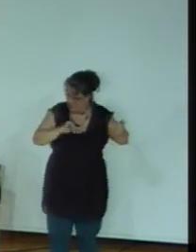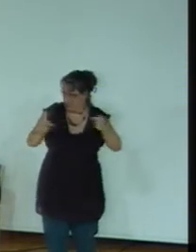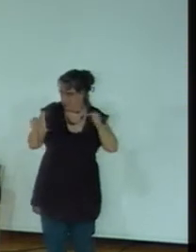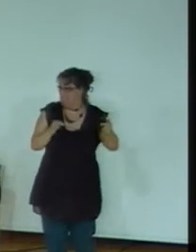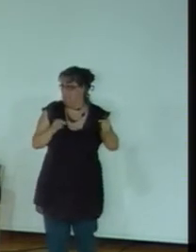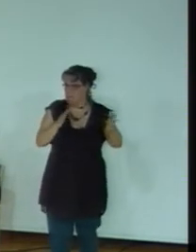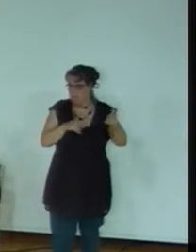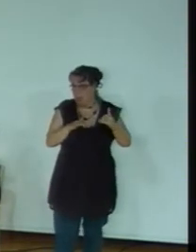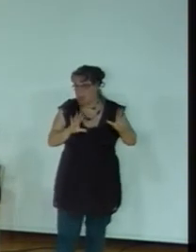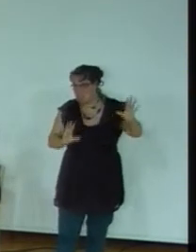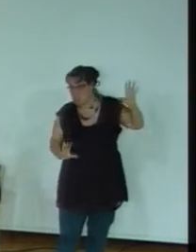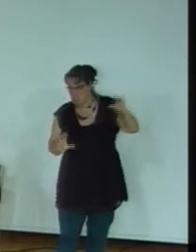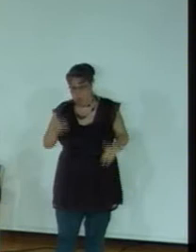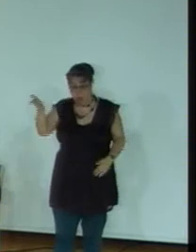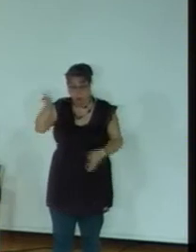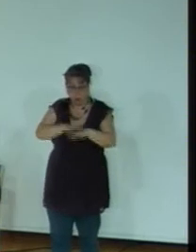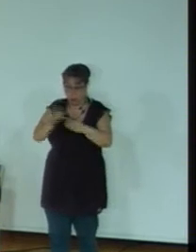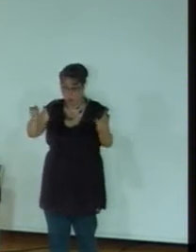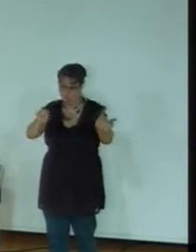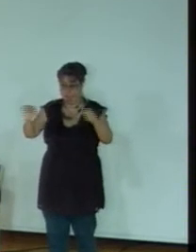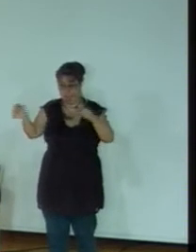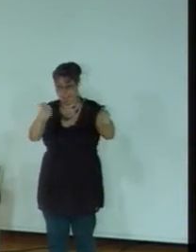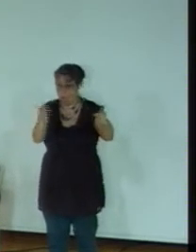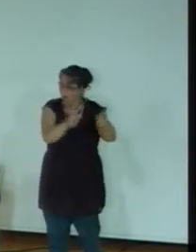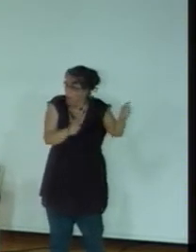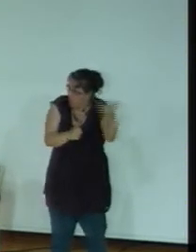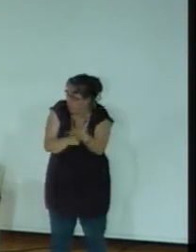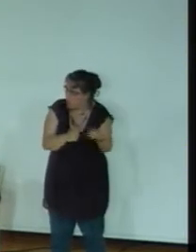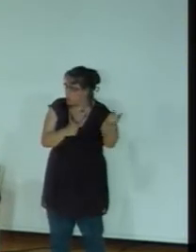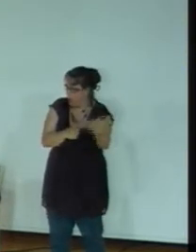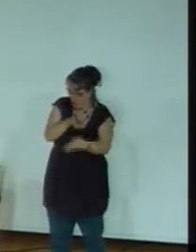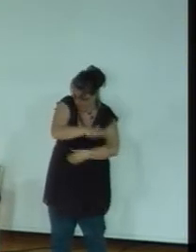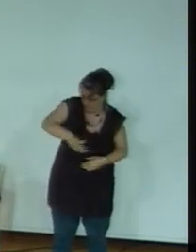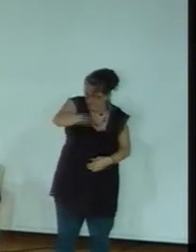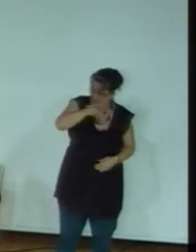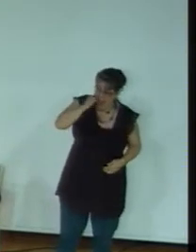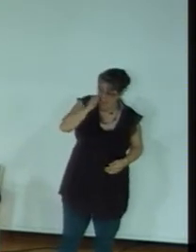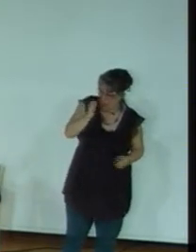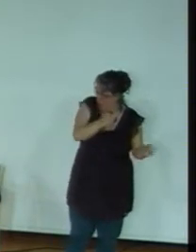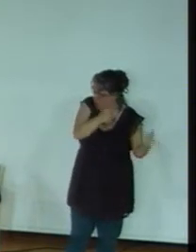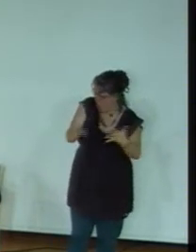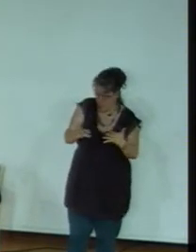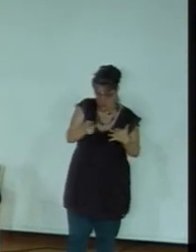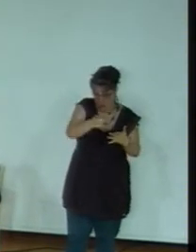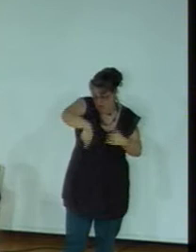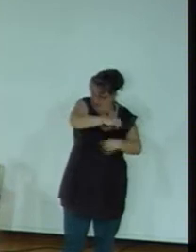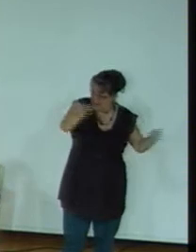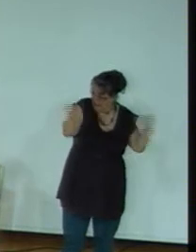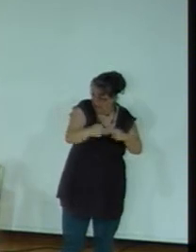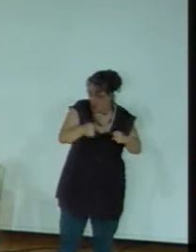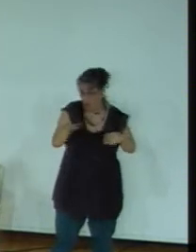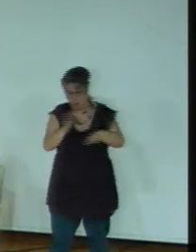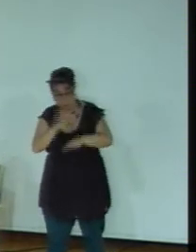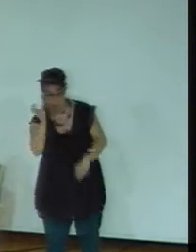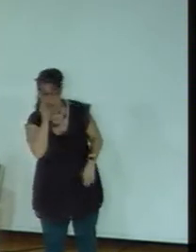renseignement, elle a été votée finalement telle qu'elle, alors qu'il y avait unanimité des gens qui connaissaient sur certains aspects. Donc je pense que ce